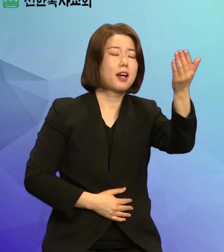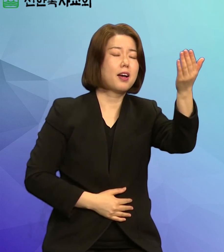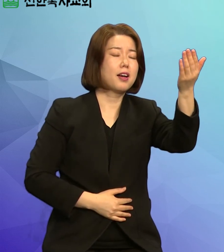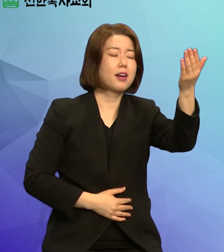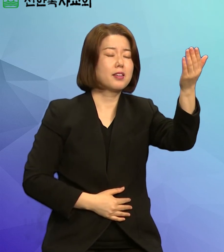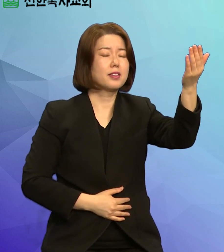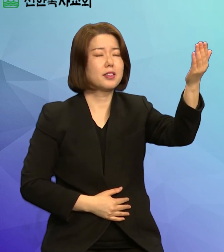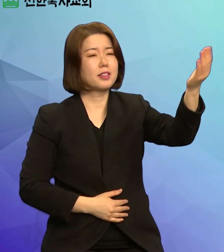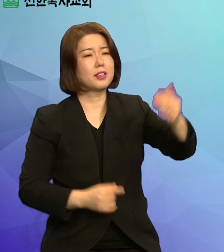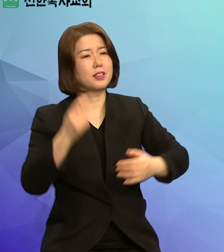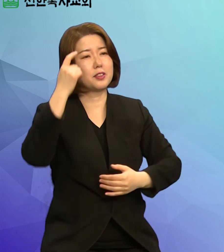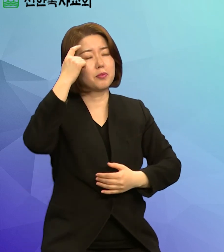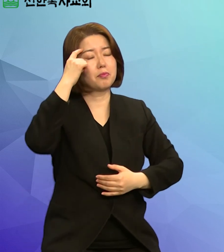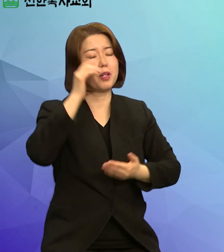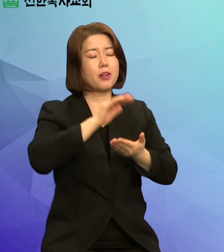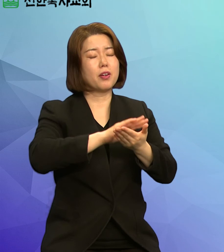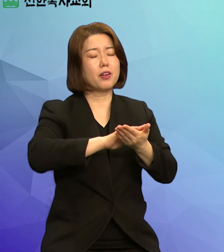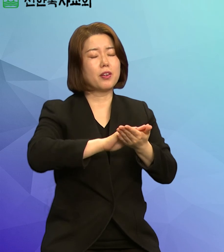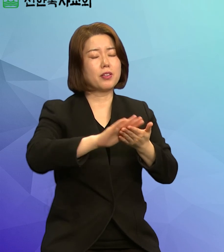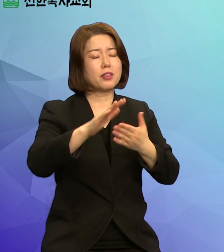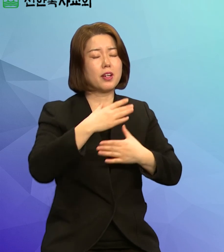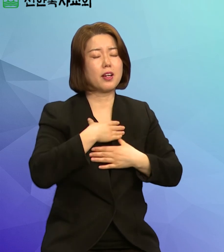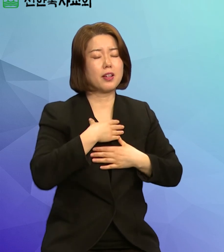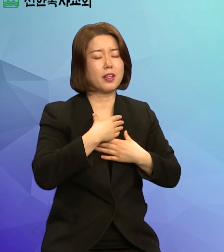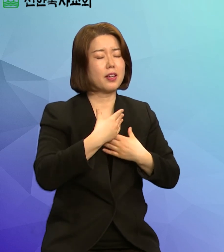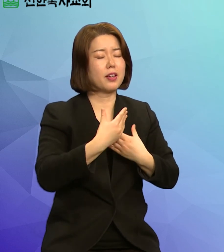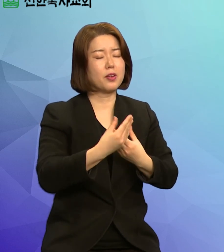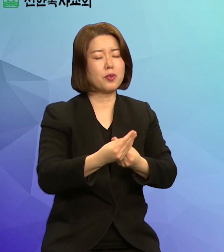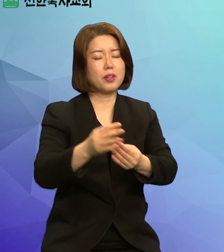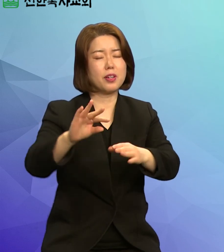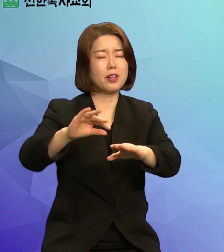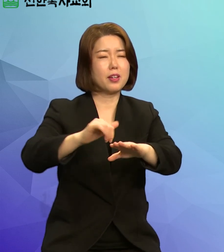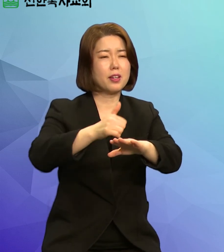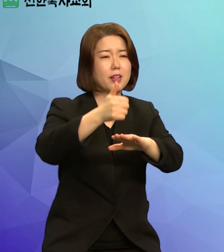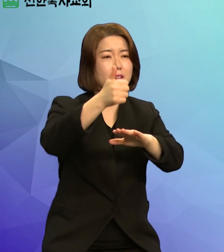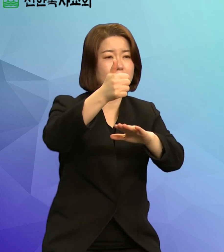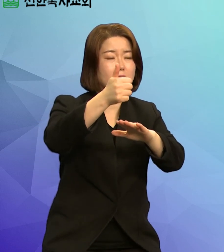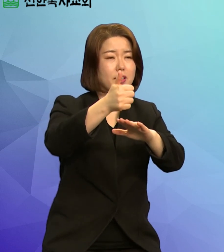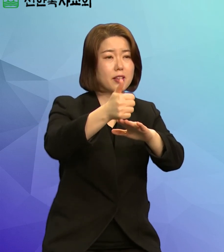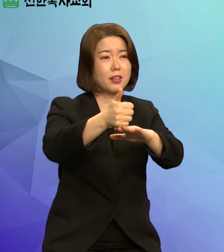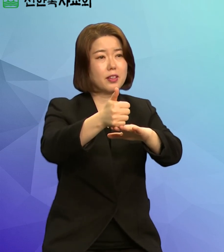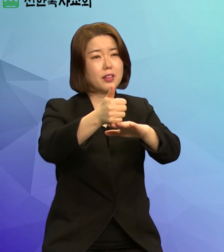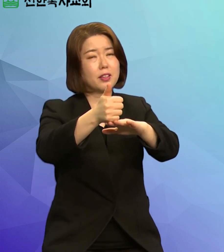왕, 당신은 평강의